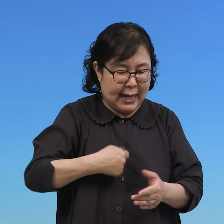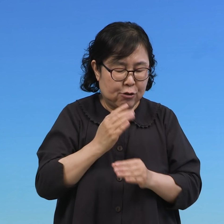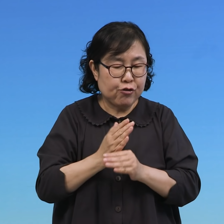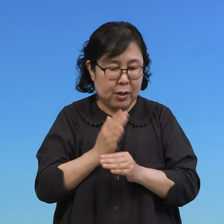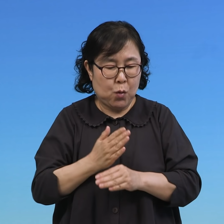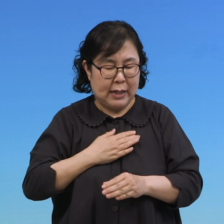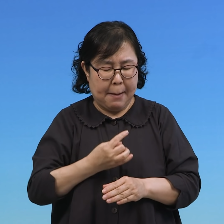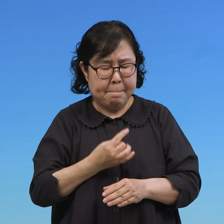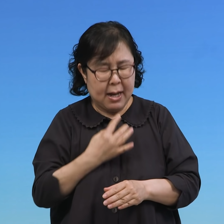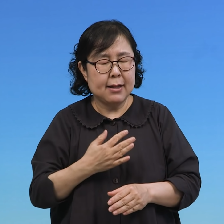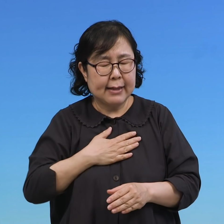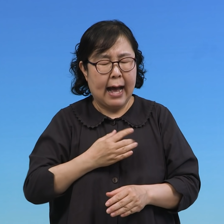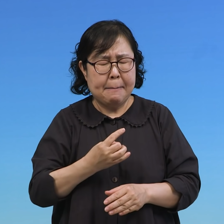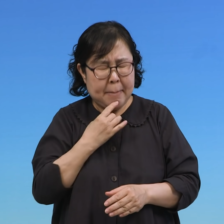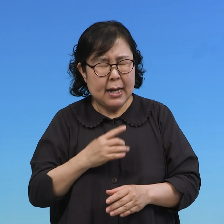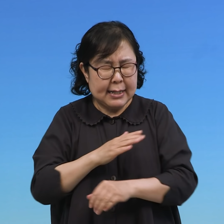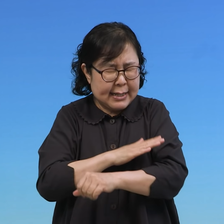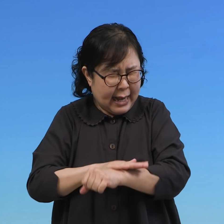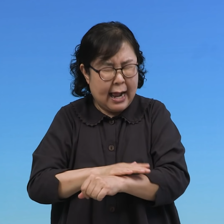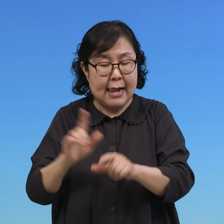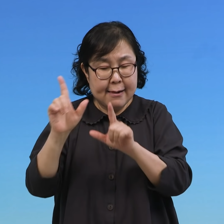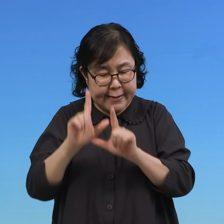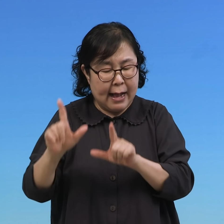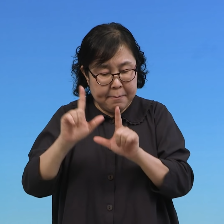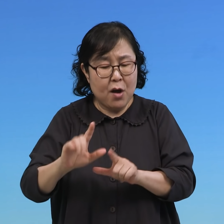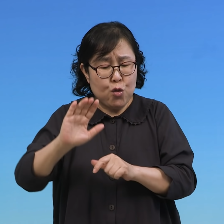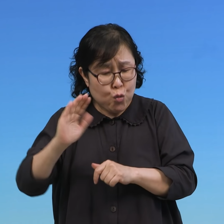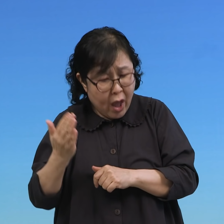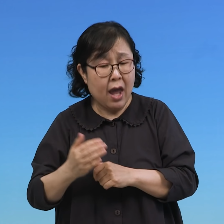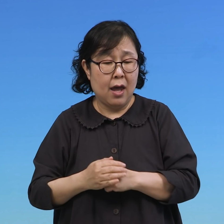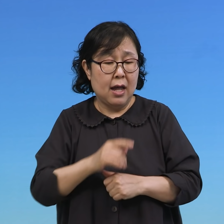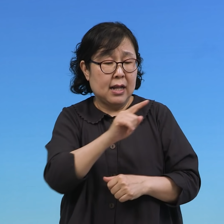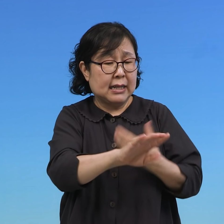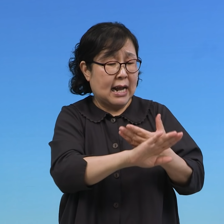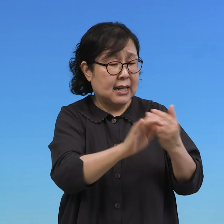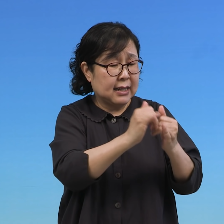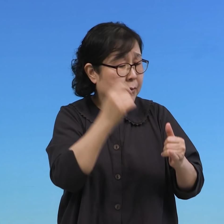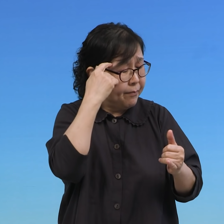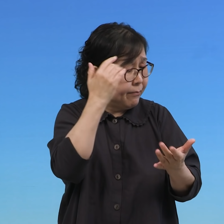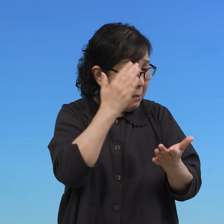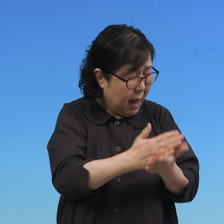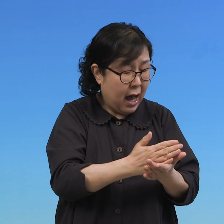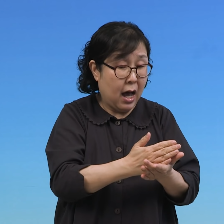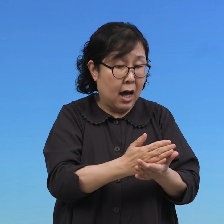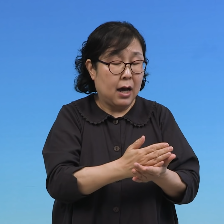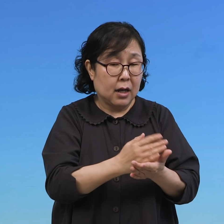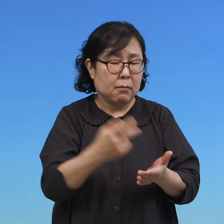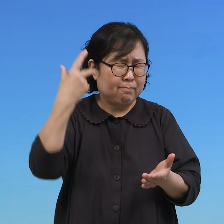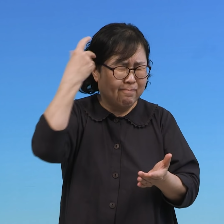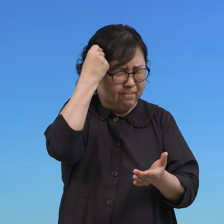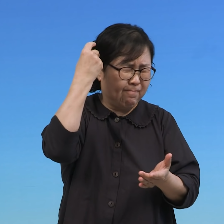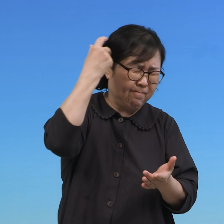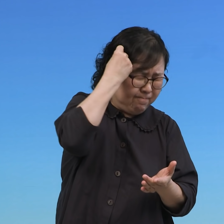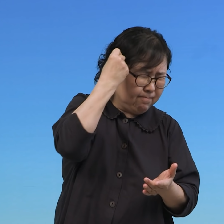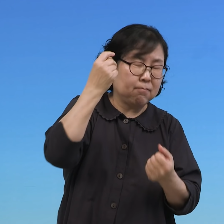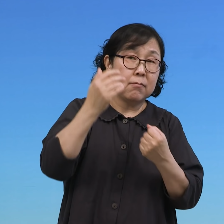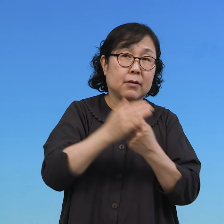철저한 자기 중심의 삶, 누구야 어떻게 되든 상관없이 철저한 자기 중심의 삶,